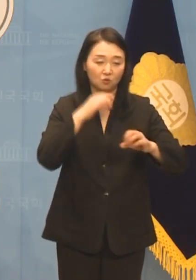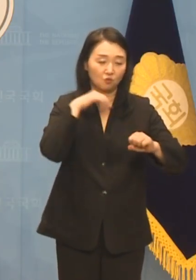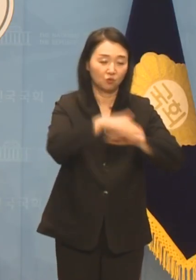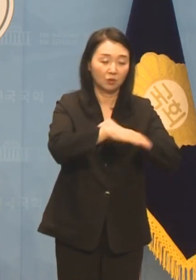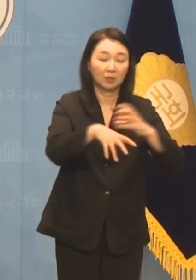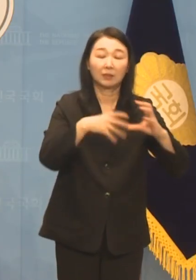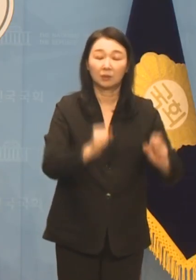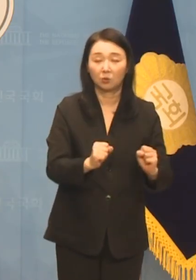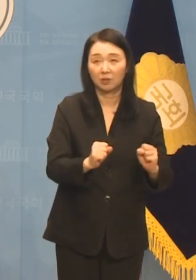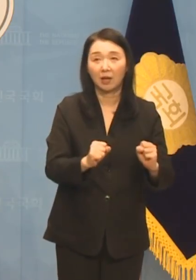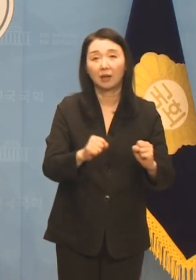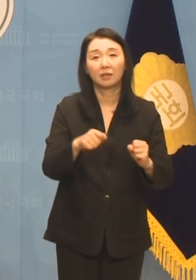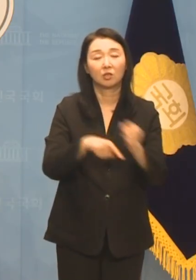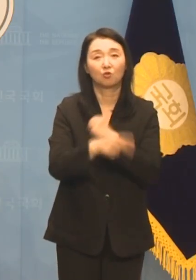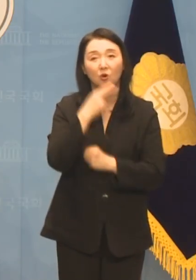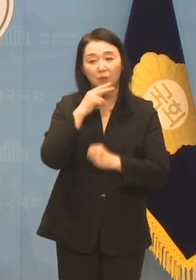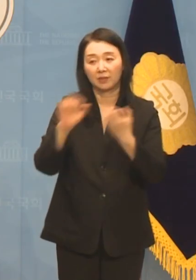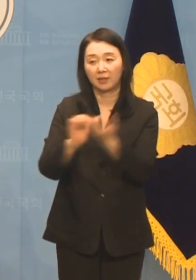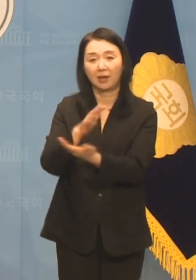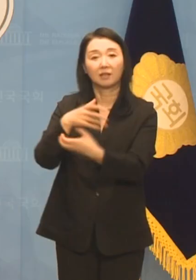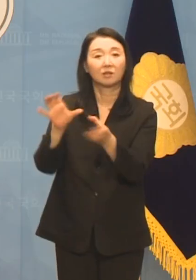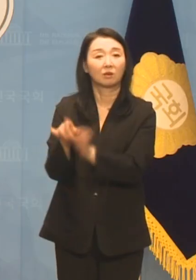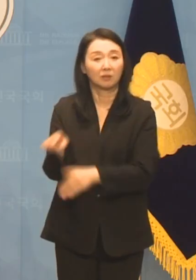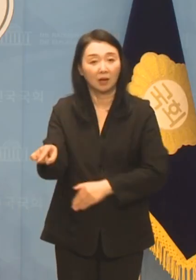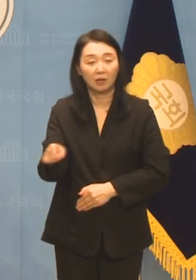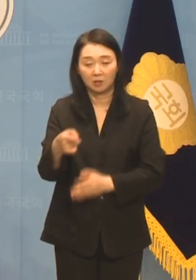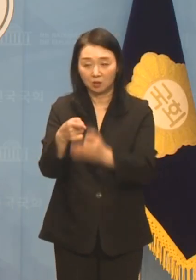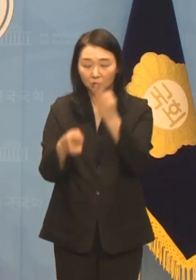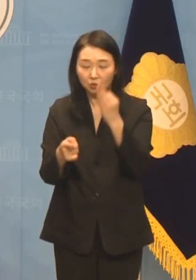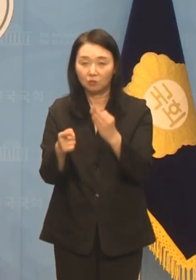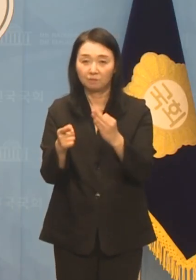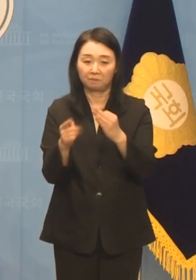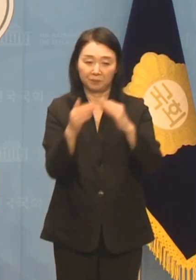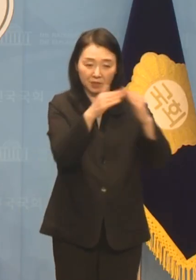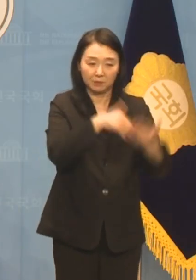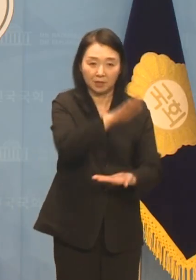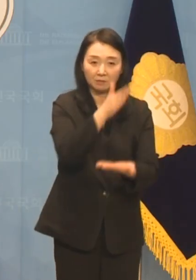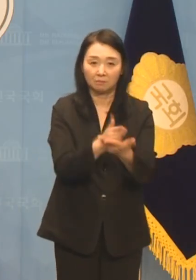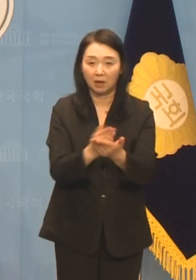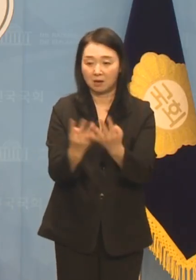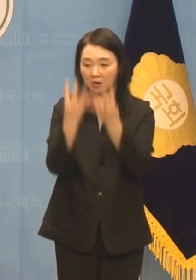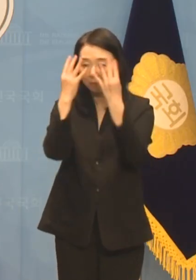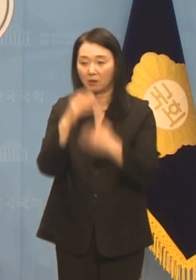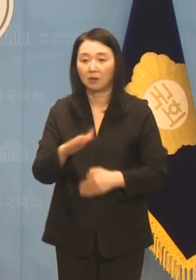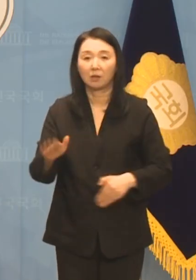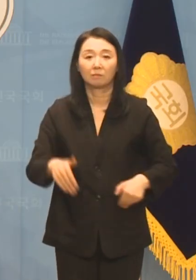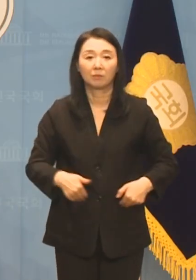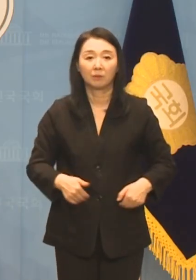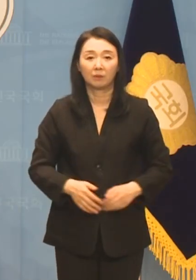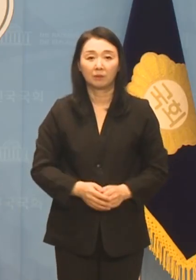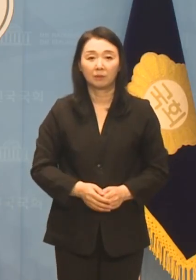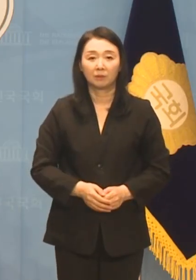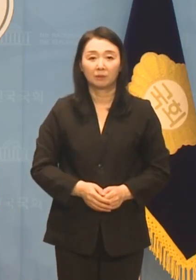없는 내란 정당입니다. 윤석열은 사저로 갈 것이 아니라 감옥으로 가야